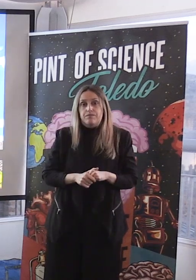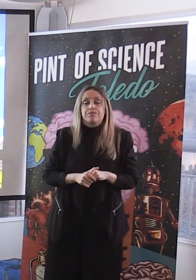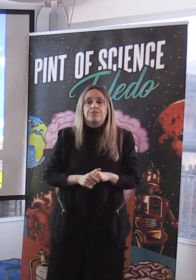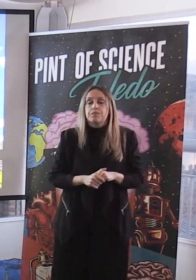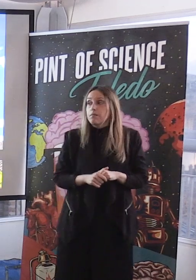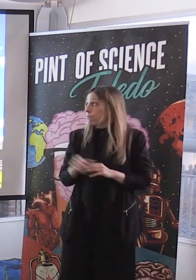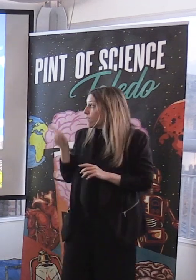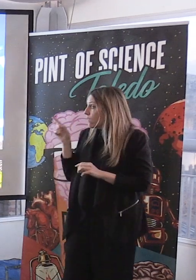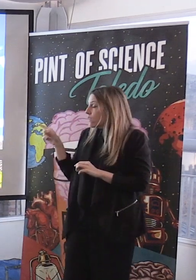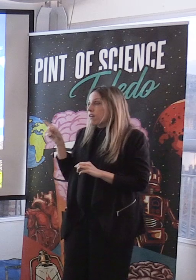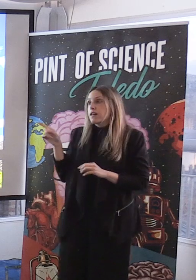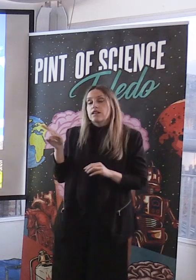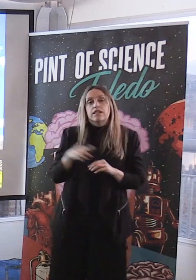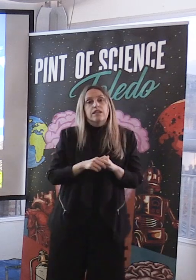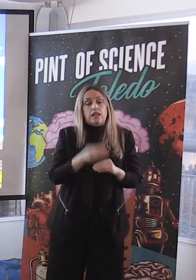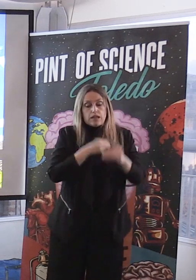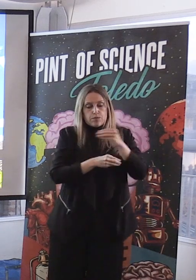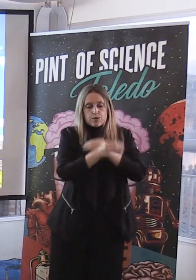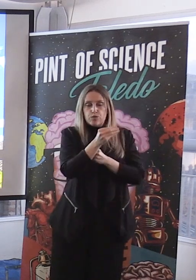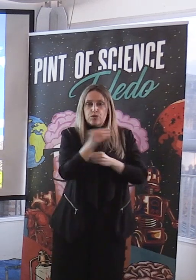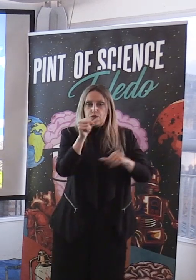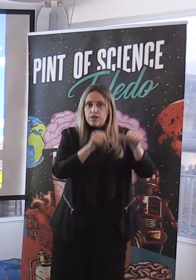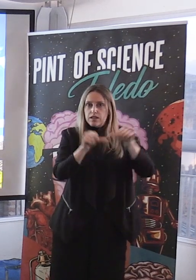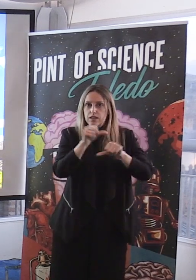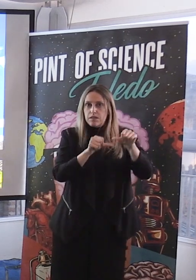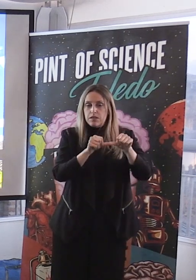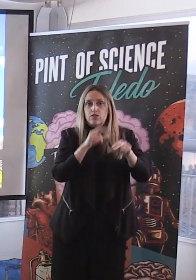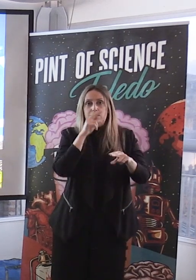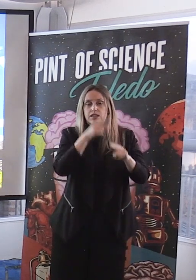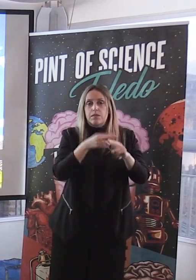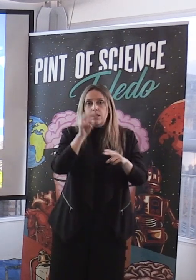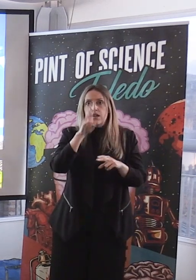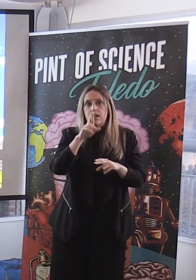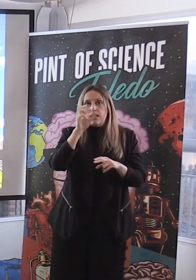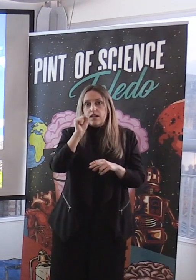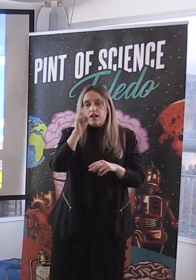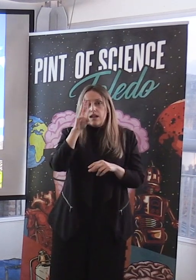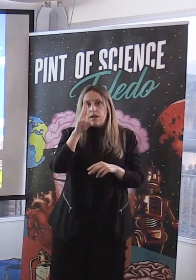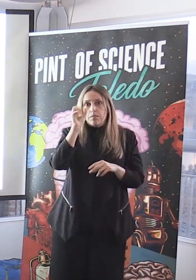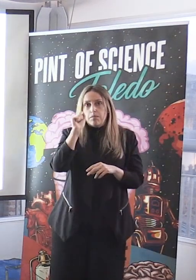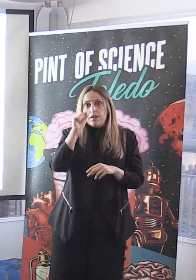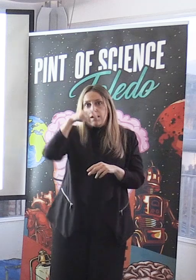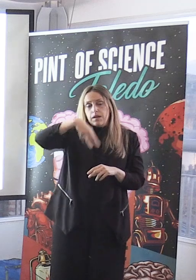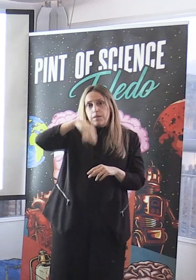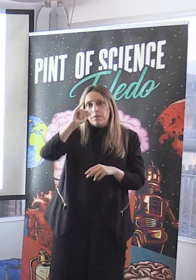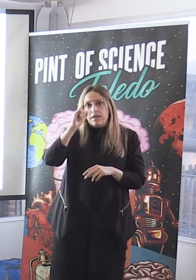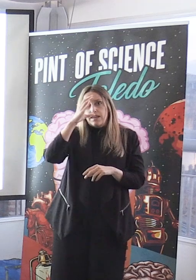Nui y el producto el químico se llama rapamicina, por esto. Y la